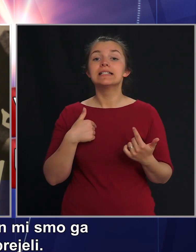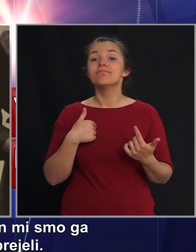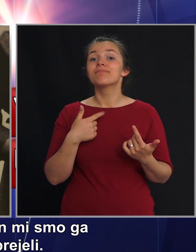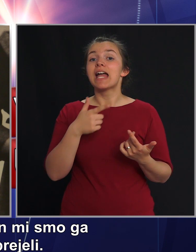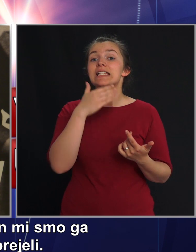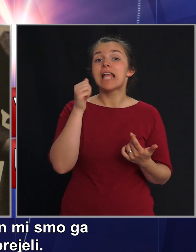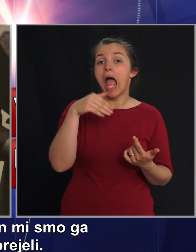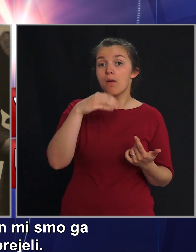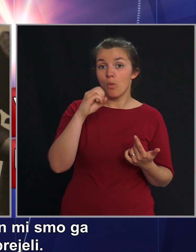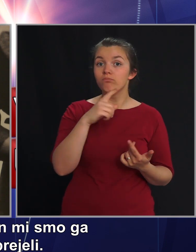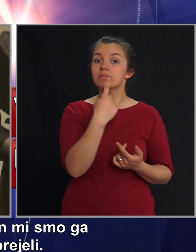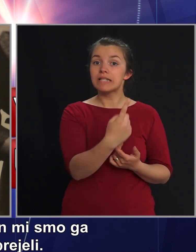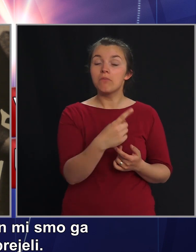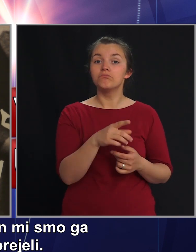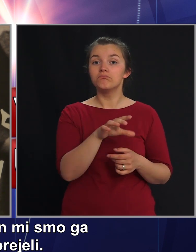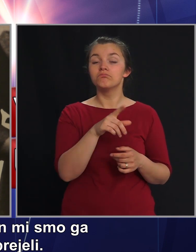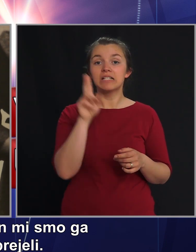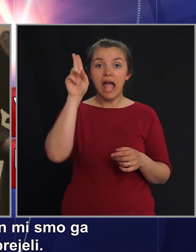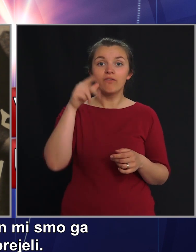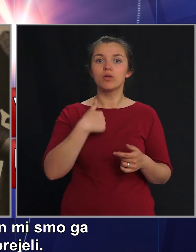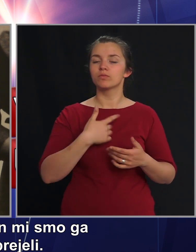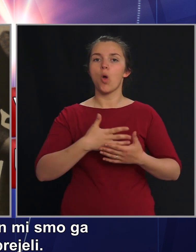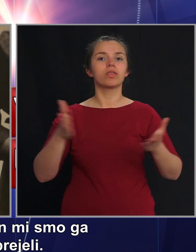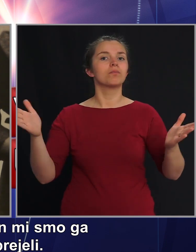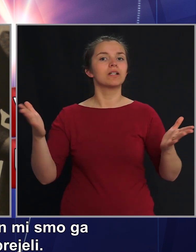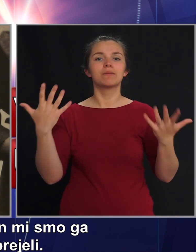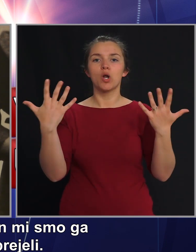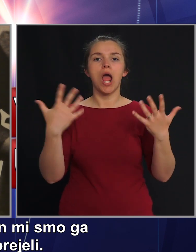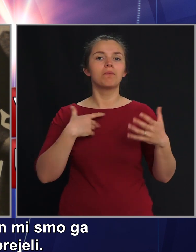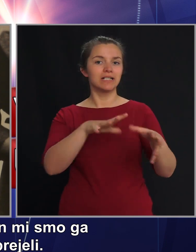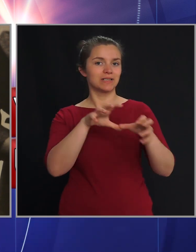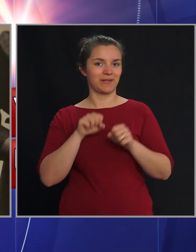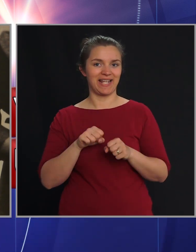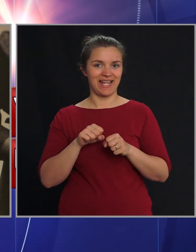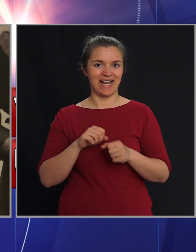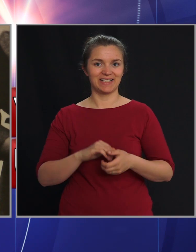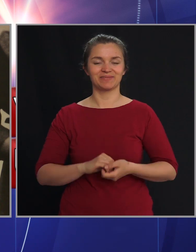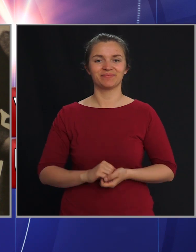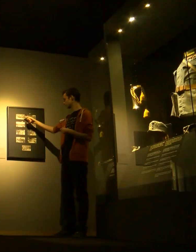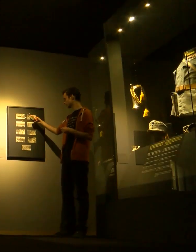Zdaj, samo se je sam javil in mi smo ga z odprtimi rokami sprejeli.